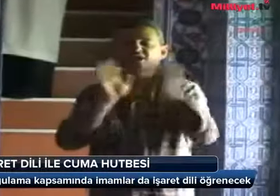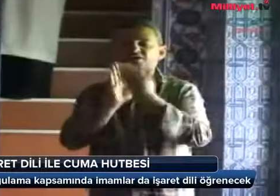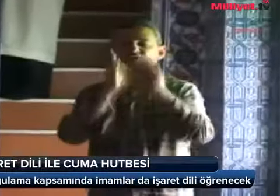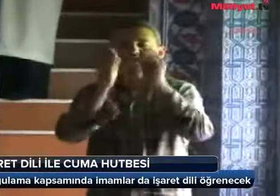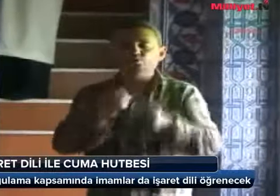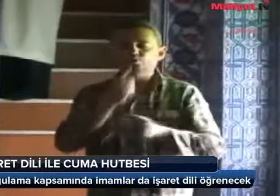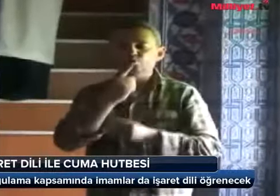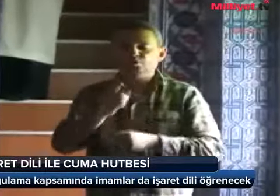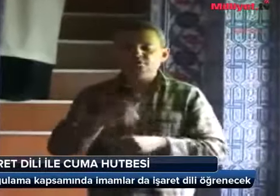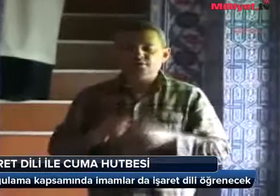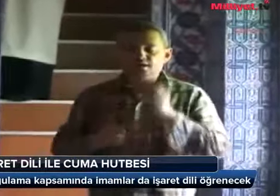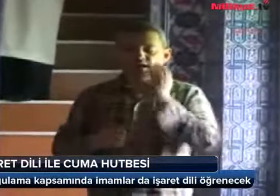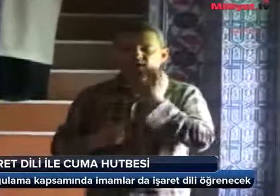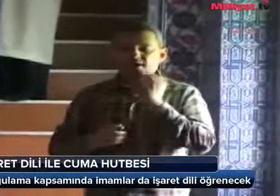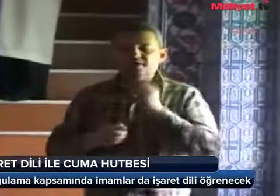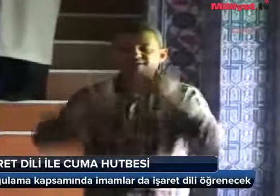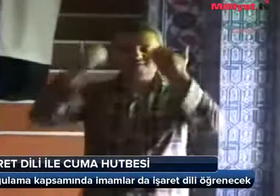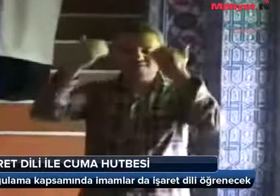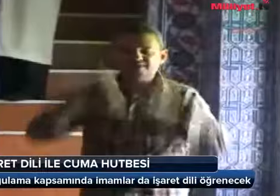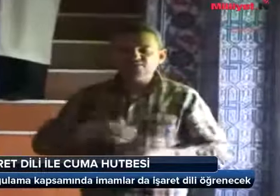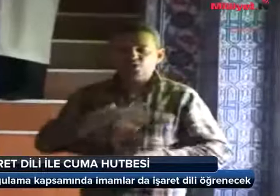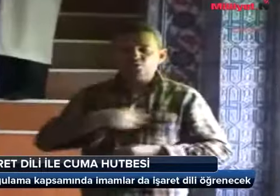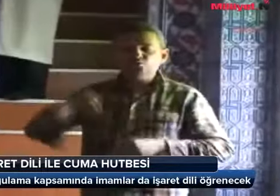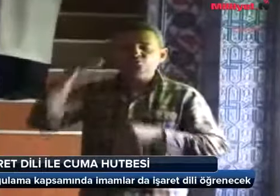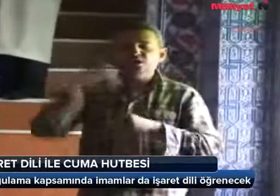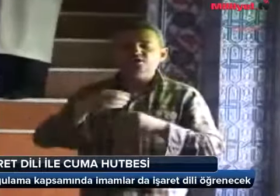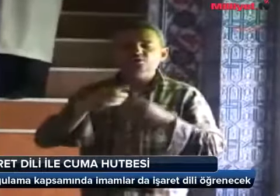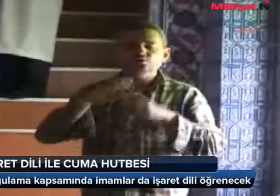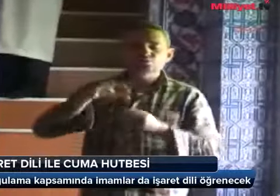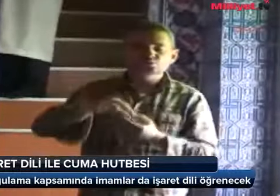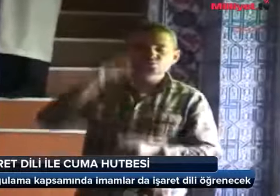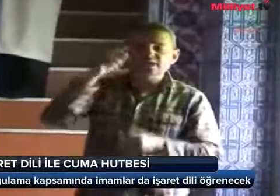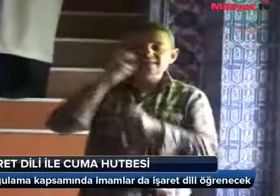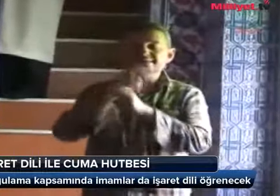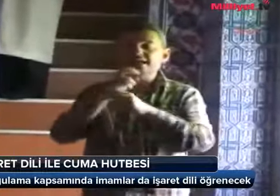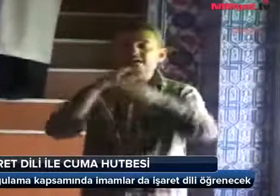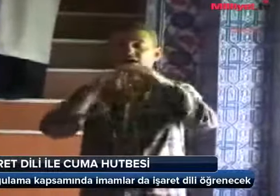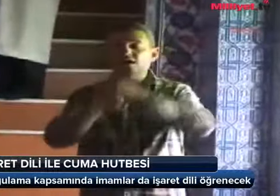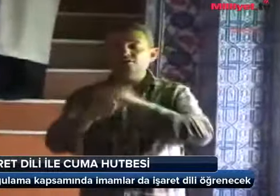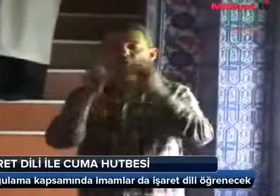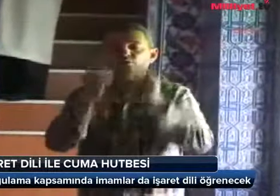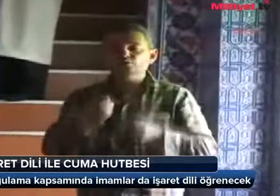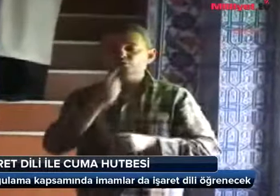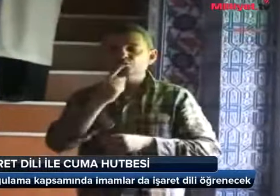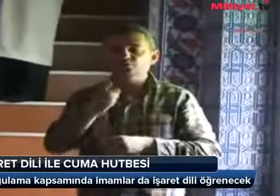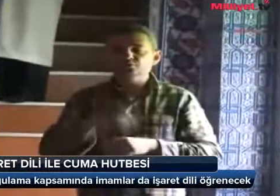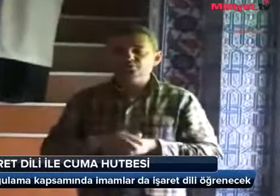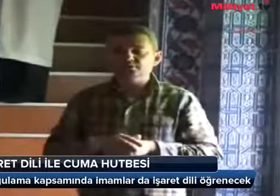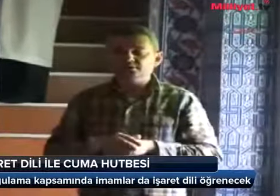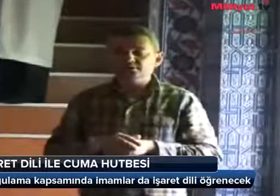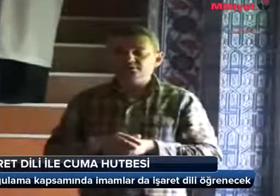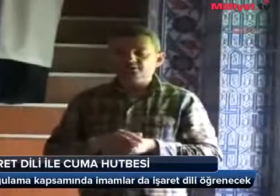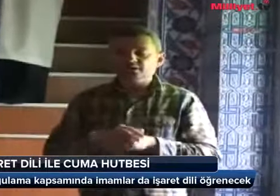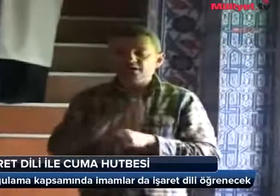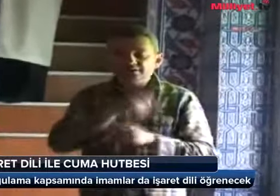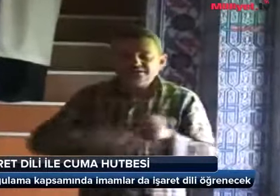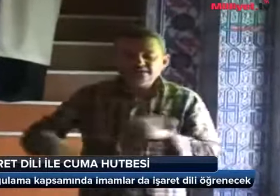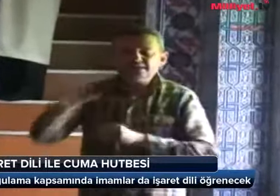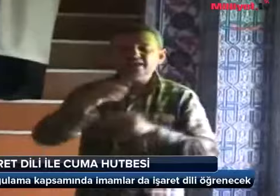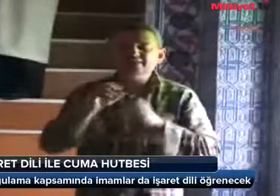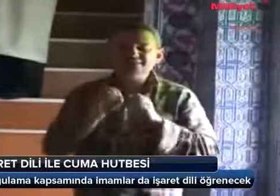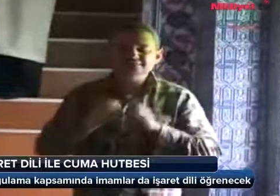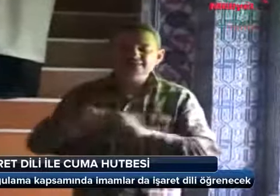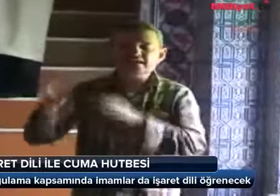tutulacak. Kentteki 52 caminin imamı haftada 3 gün eğitim alacak ve hutbeleri işaret diline de çevirecek. İşitme